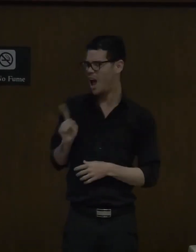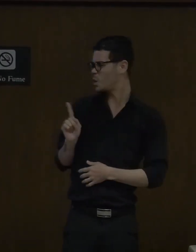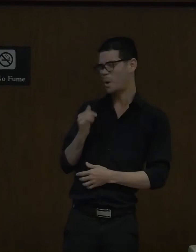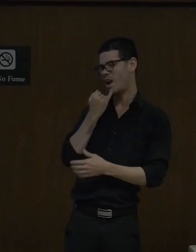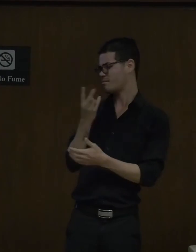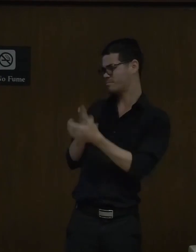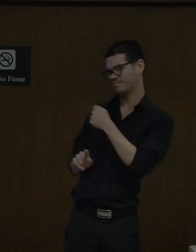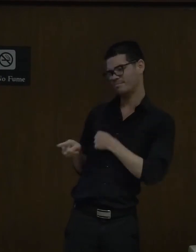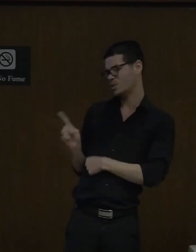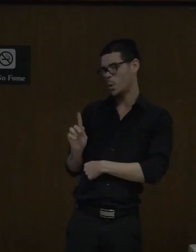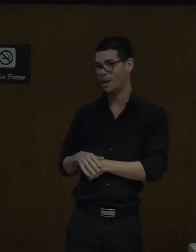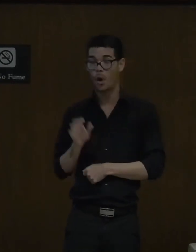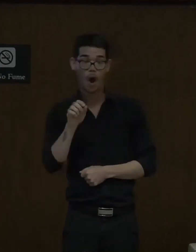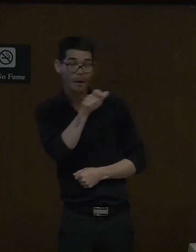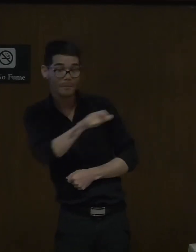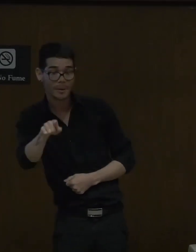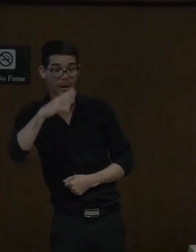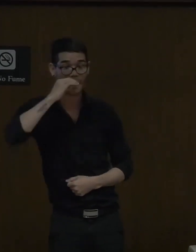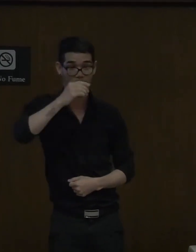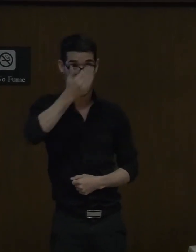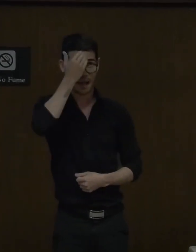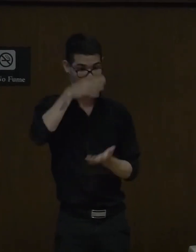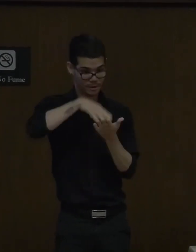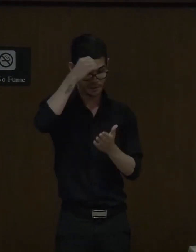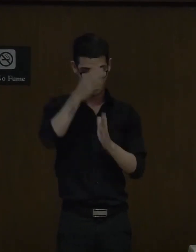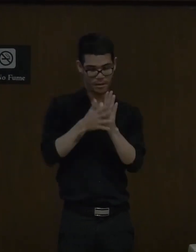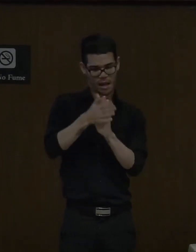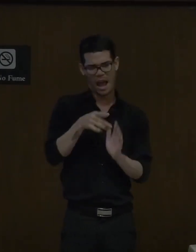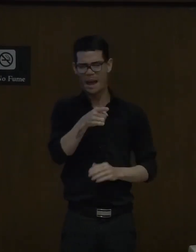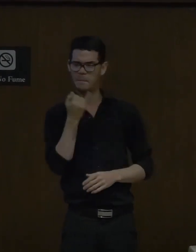que había ahí una mitad que faltaba. Y